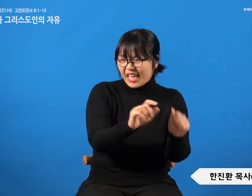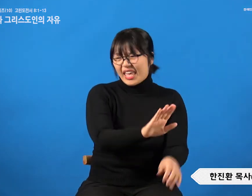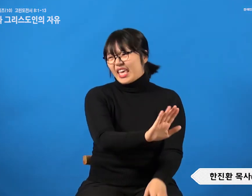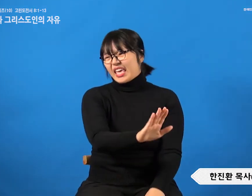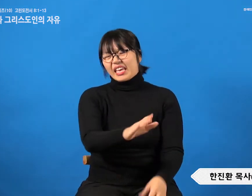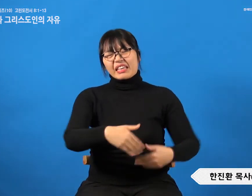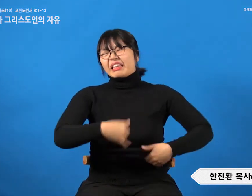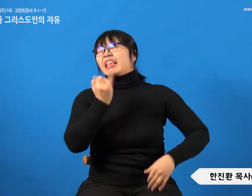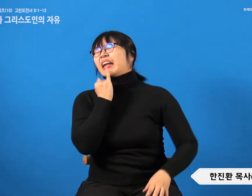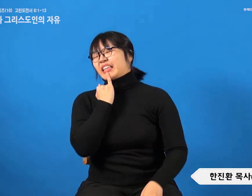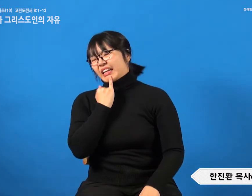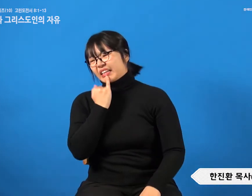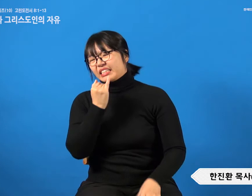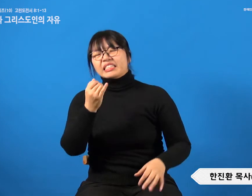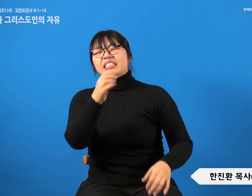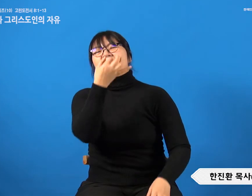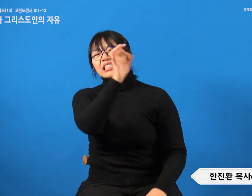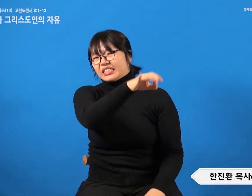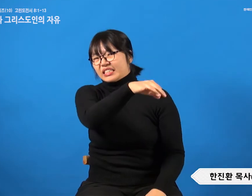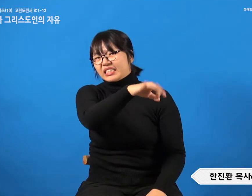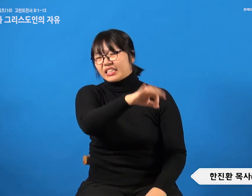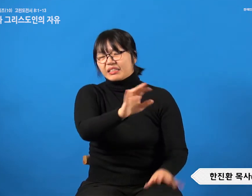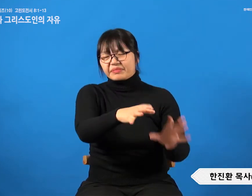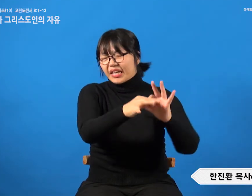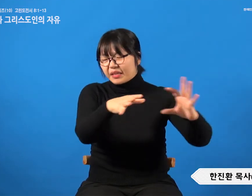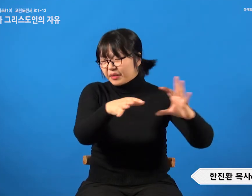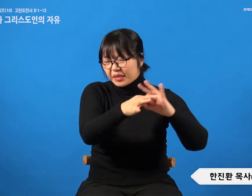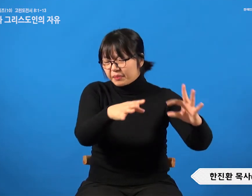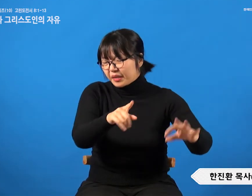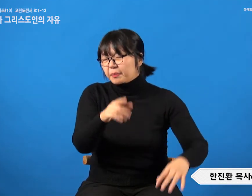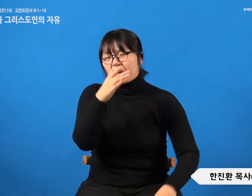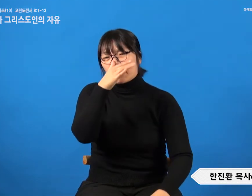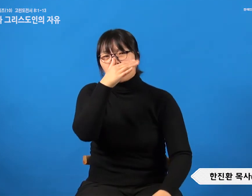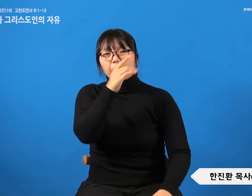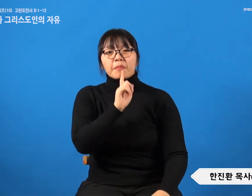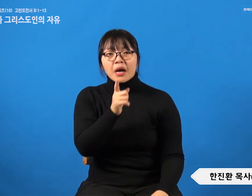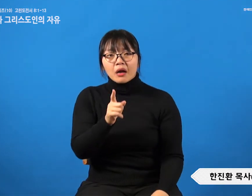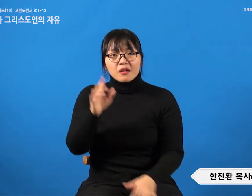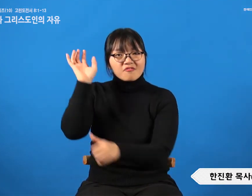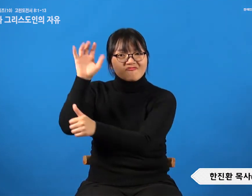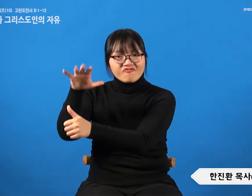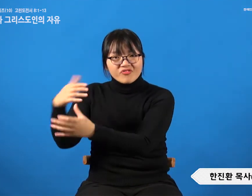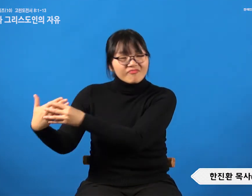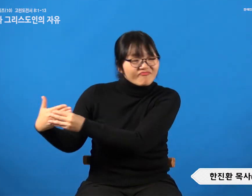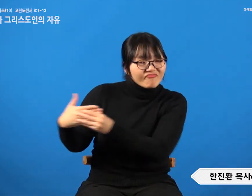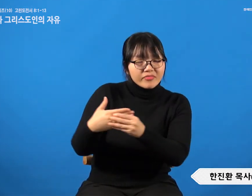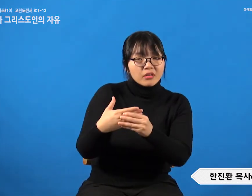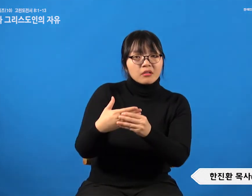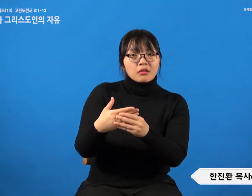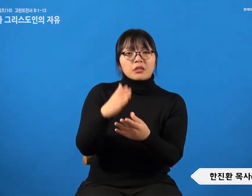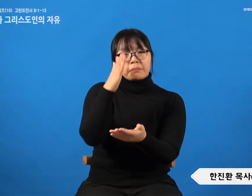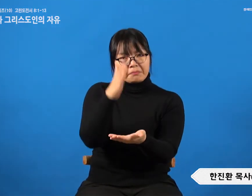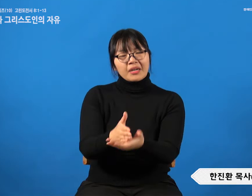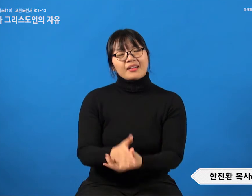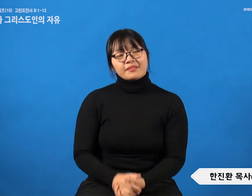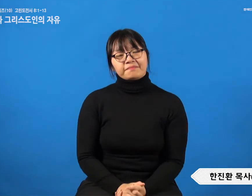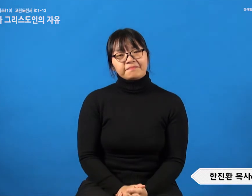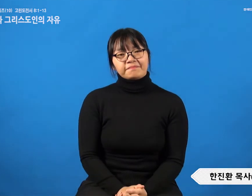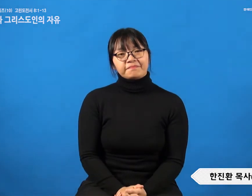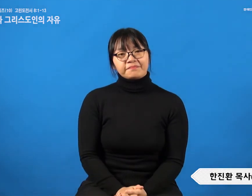뭐 이게 있다고 해서 음식에 귀신이 붙어있냐, 왜 사람이 그렇게 바보 같으냐, 그리고 윽박지르면서 억지로 들어가면 안